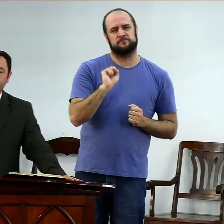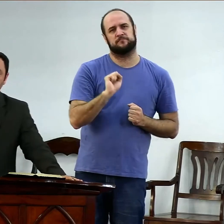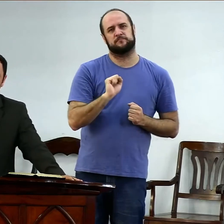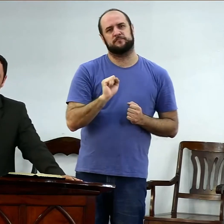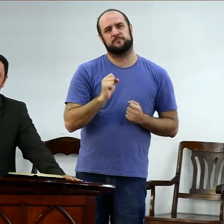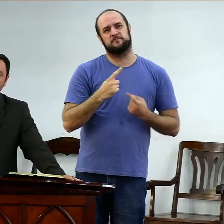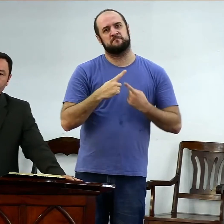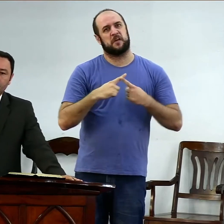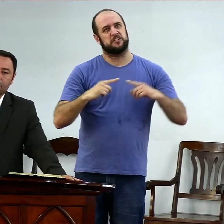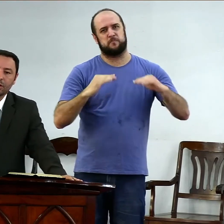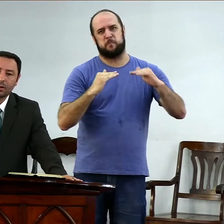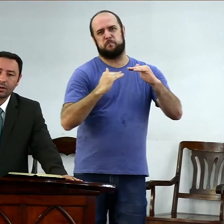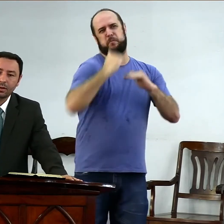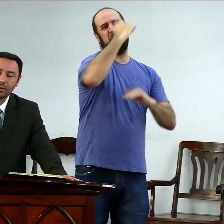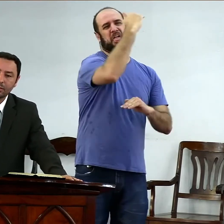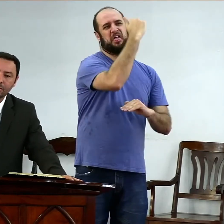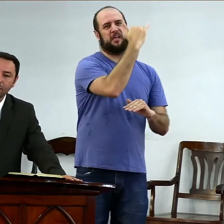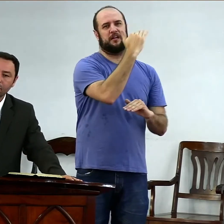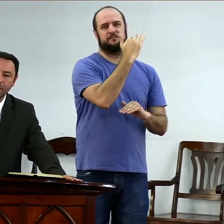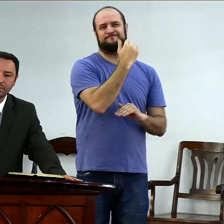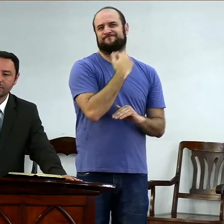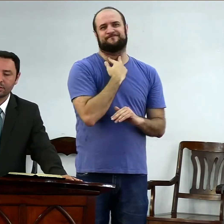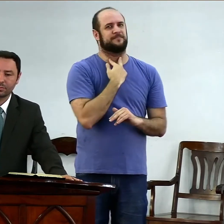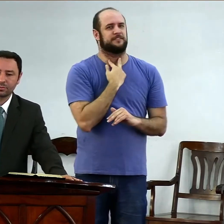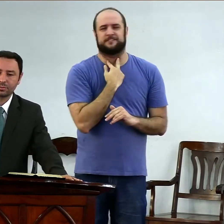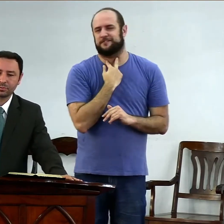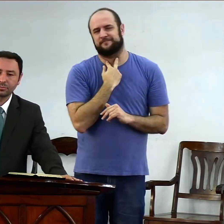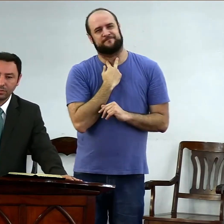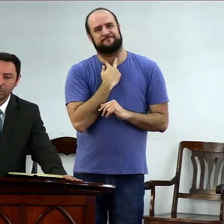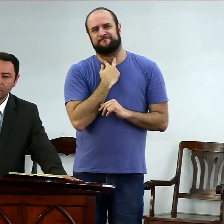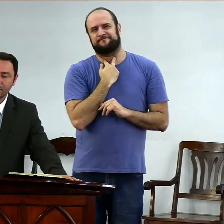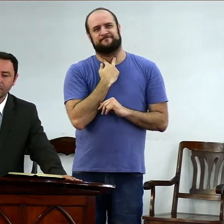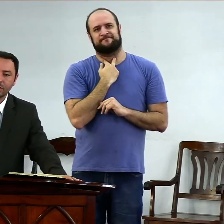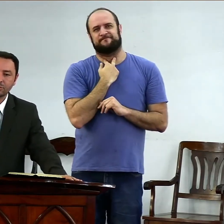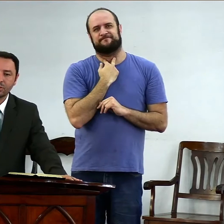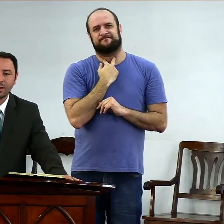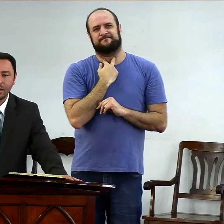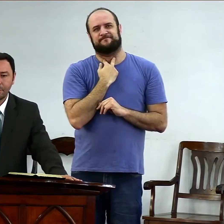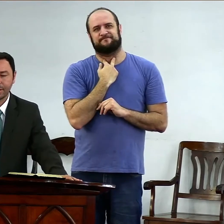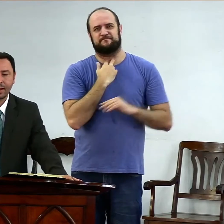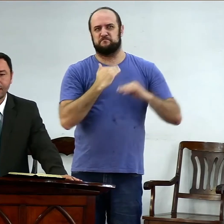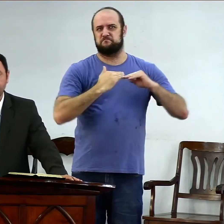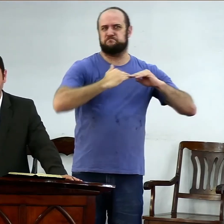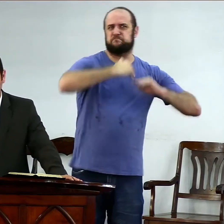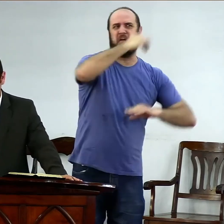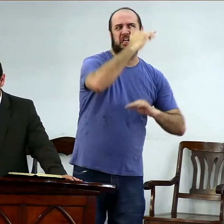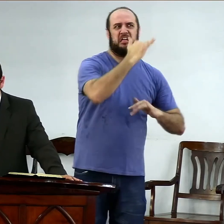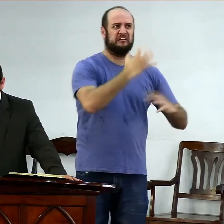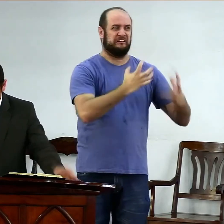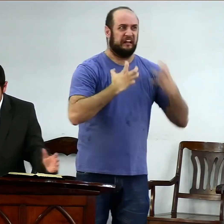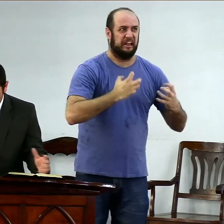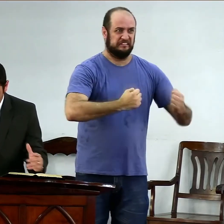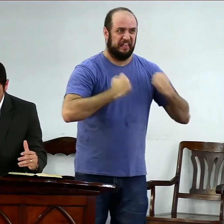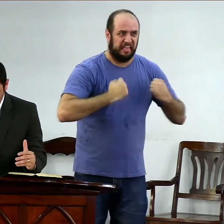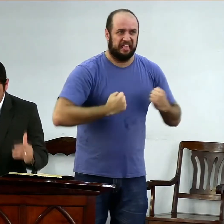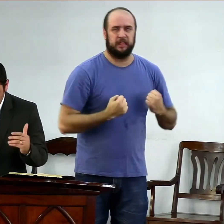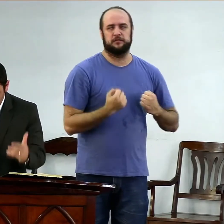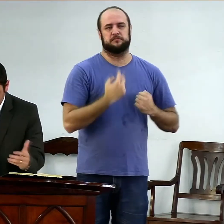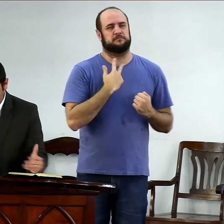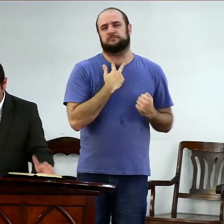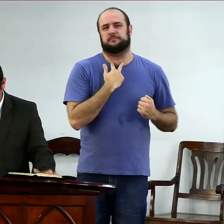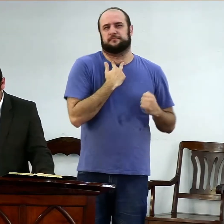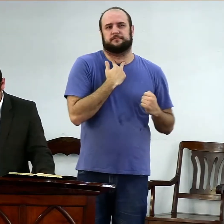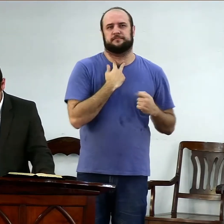mas o excesso não é de Deus. O excesso é pecado. Por isso nós